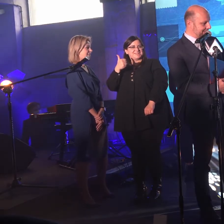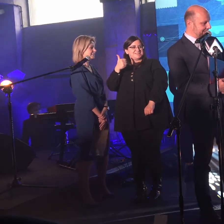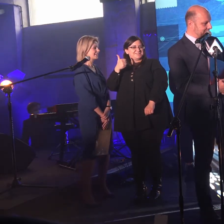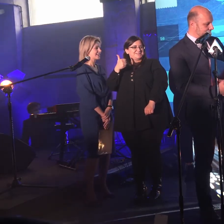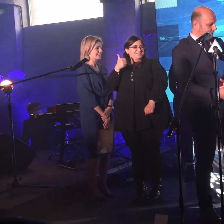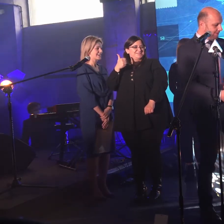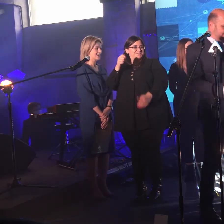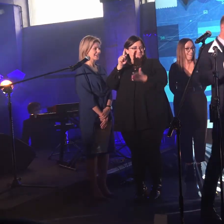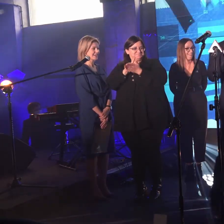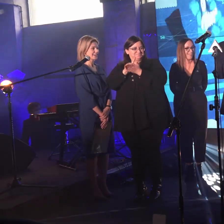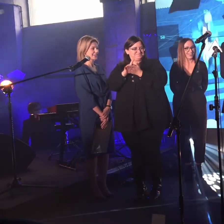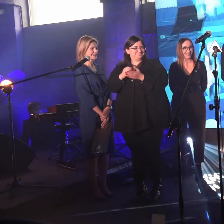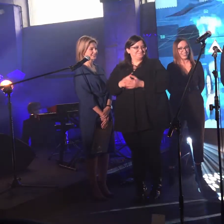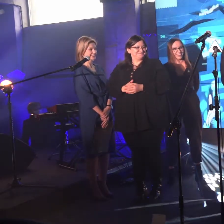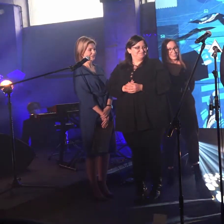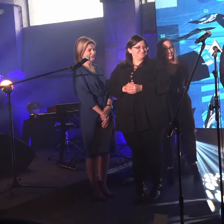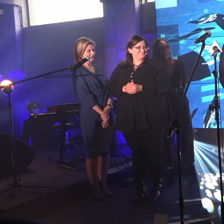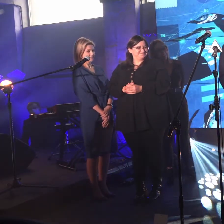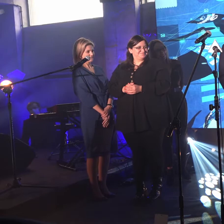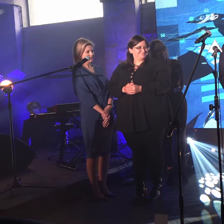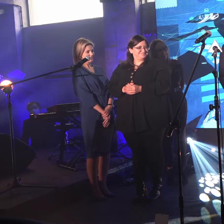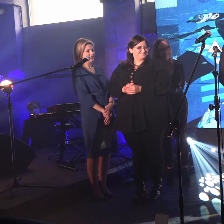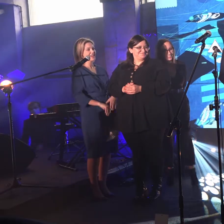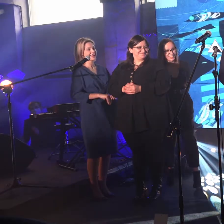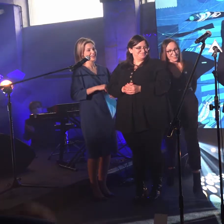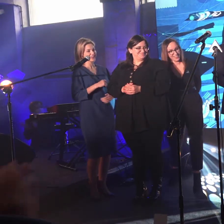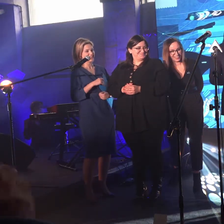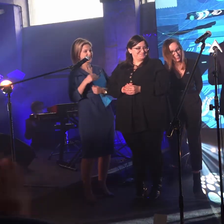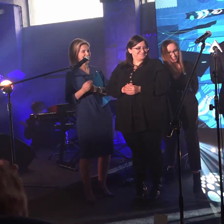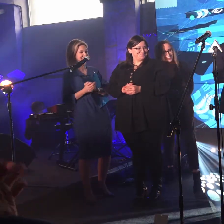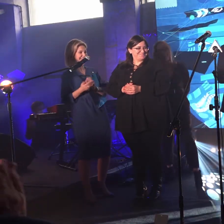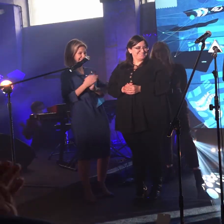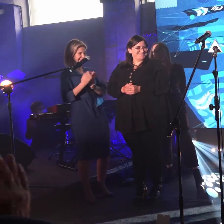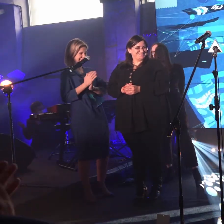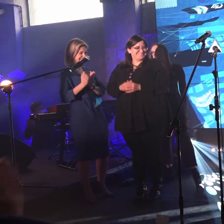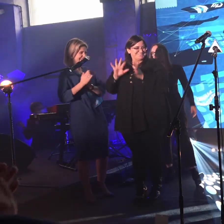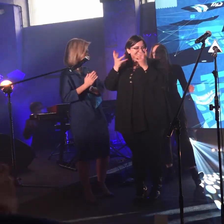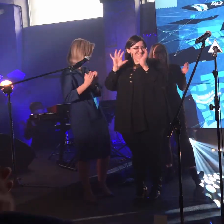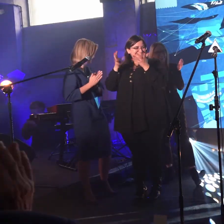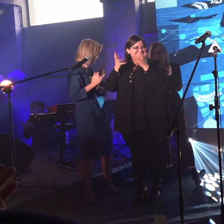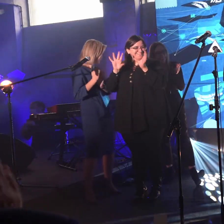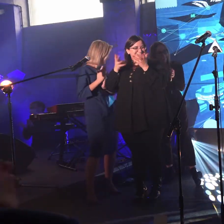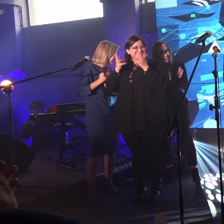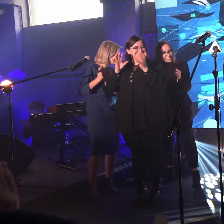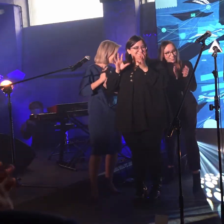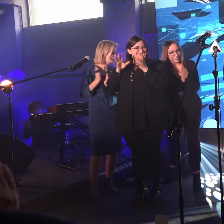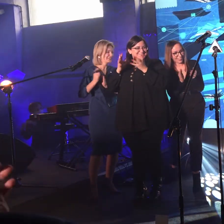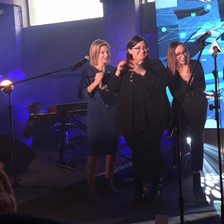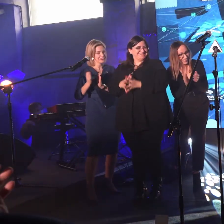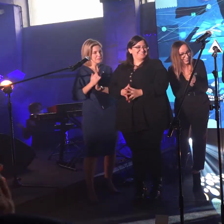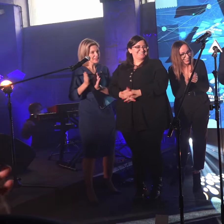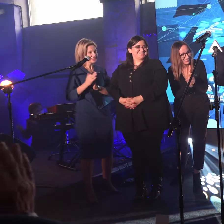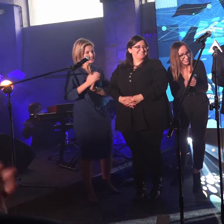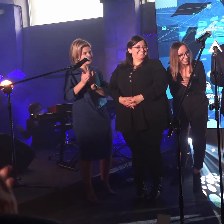Na zwiedzających czeka mnóstwo atrakcji. Rzeszowskie Piwnice interaktywną instytucją kultury to projekt zgodny z najnowszymi trendami w